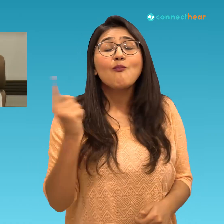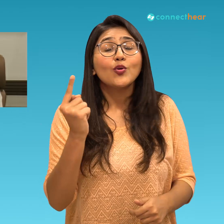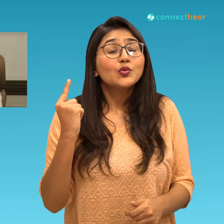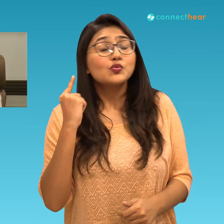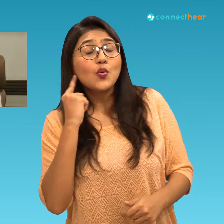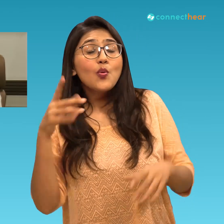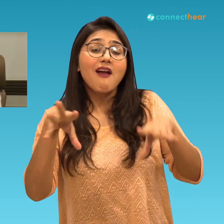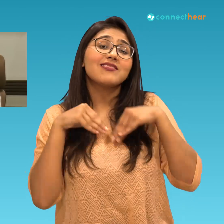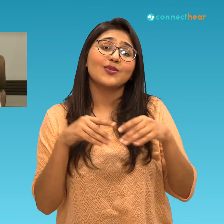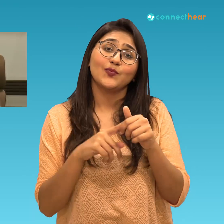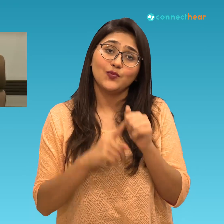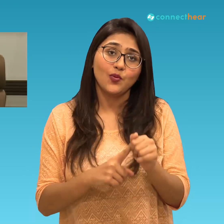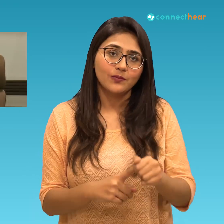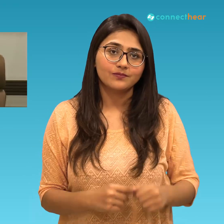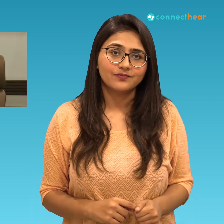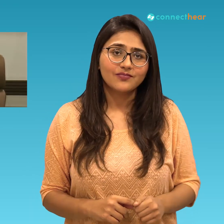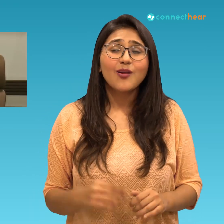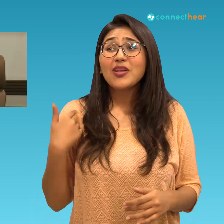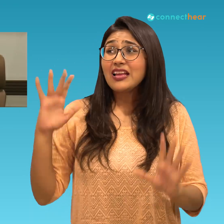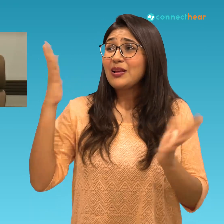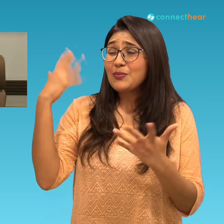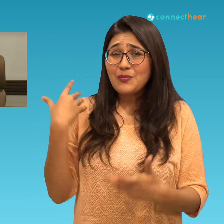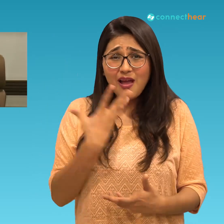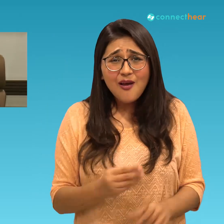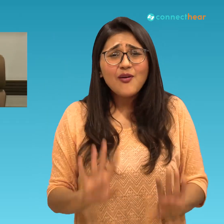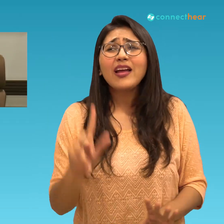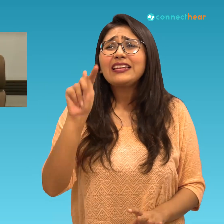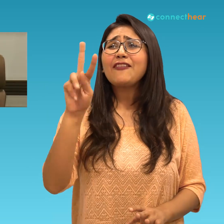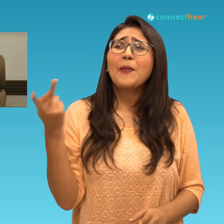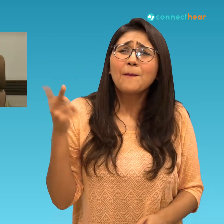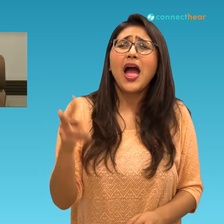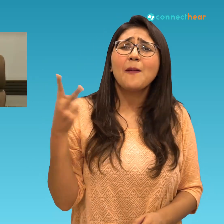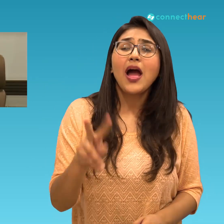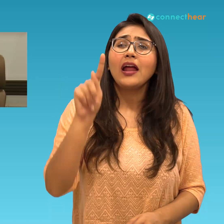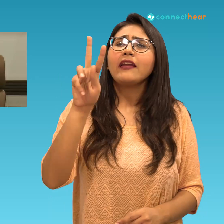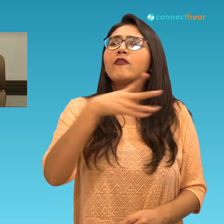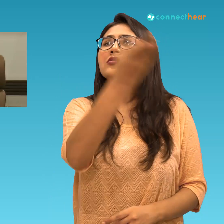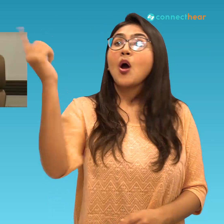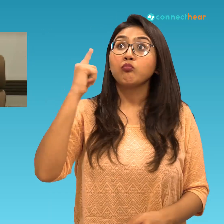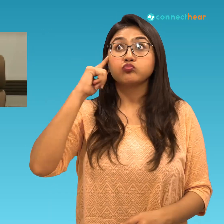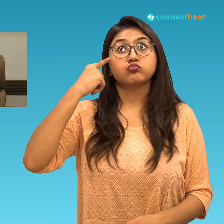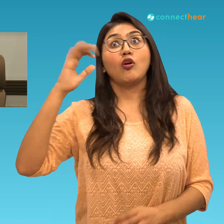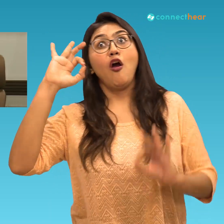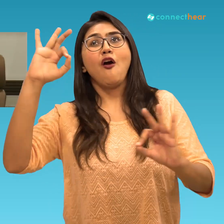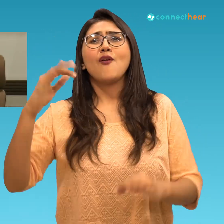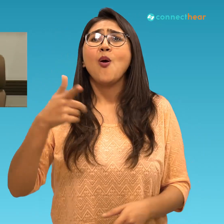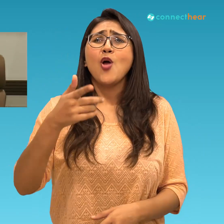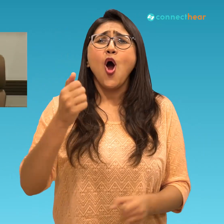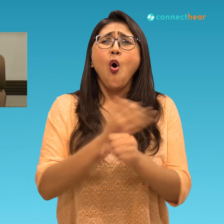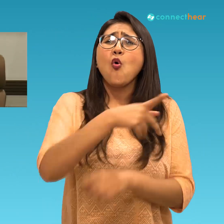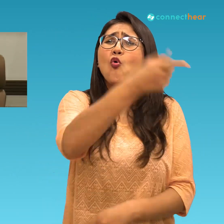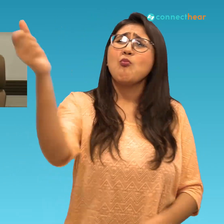मुसलसल, कई दफ़ा मुझे बहुत ही अफसोस होता है, टीवी पे मुसलसल चल रहा होता है, हर बंदा एक्सपर्ट है, हुकूमत फेल हो गई